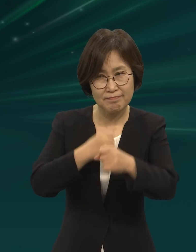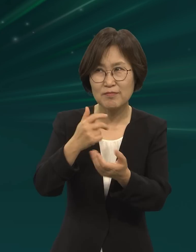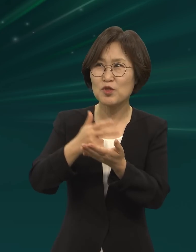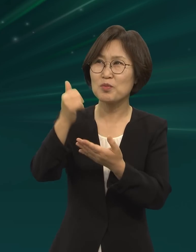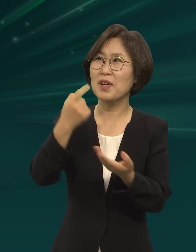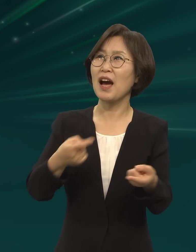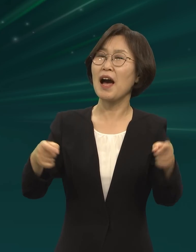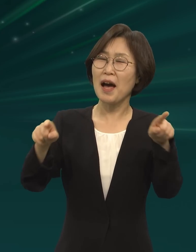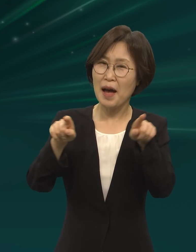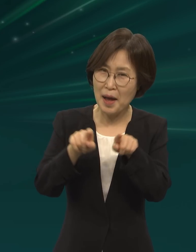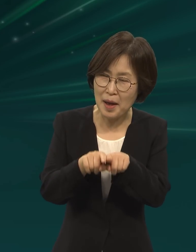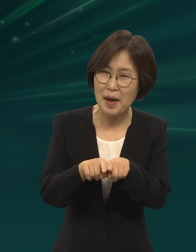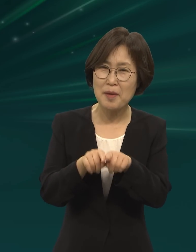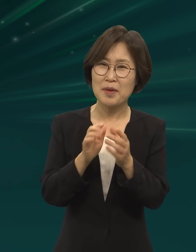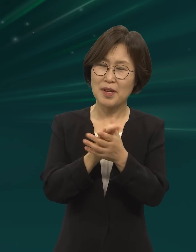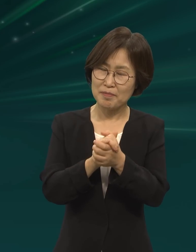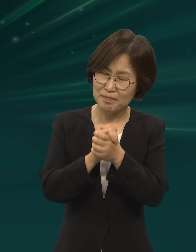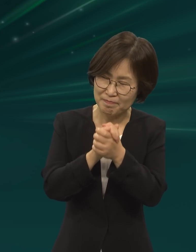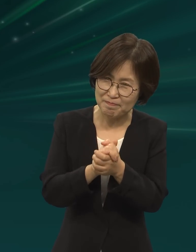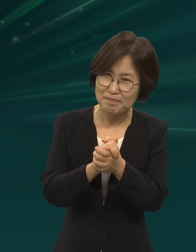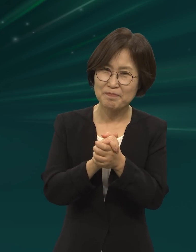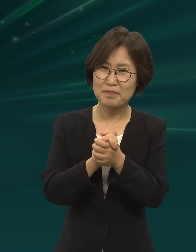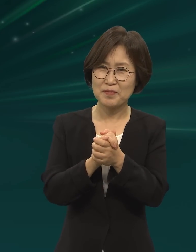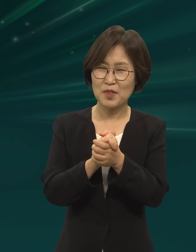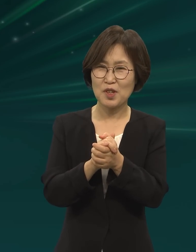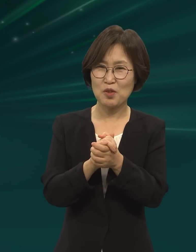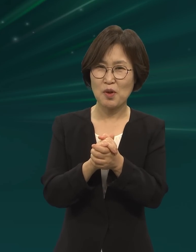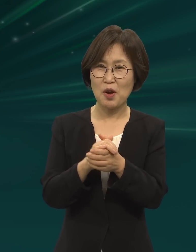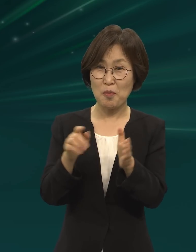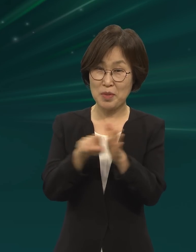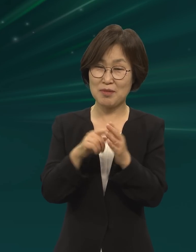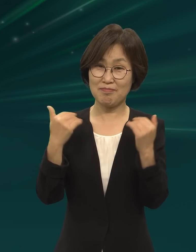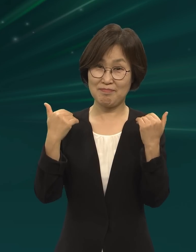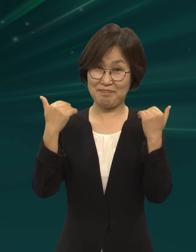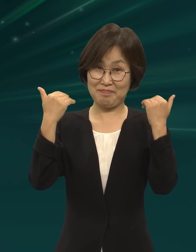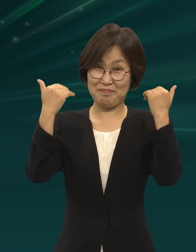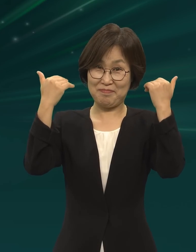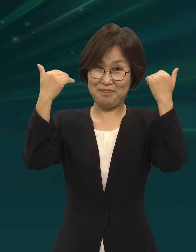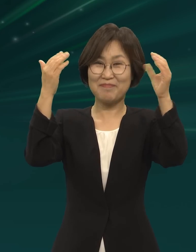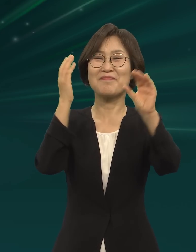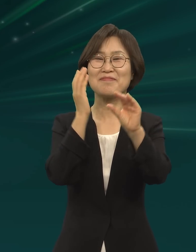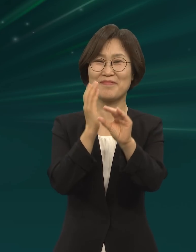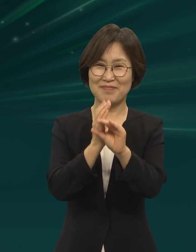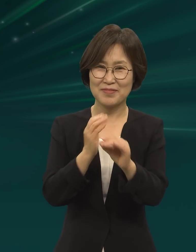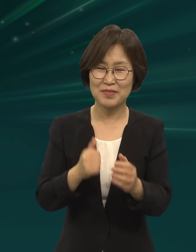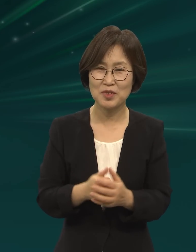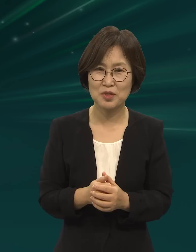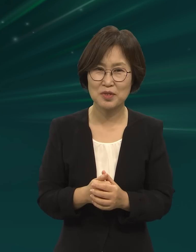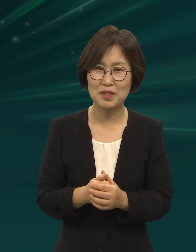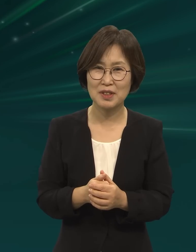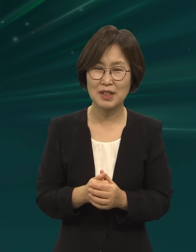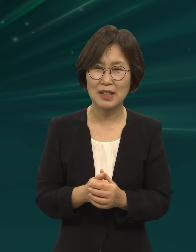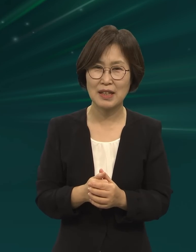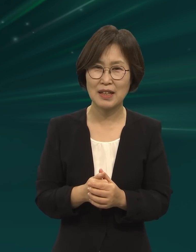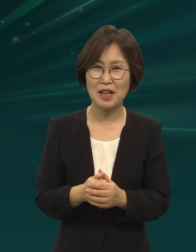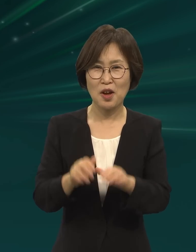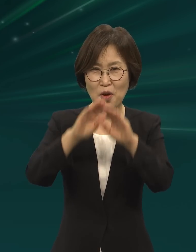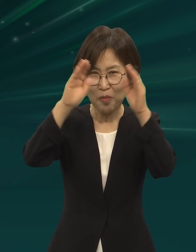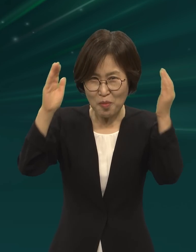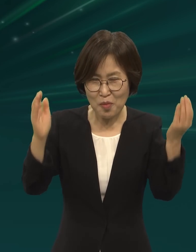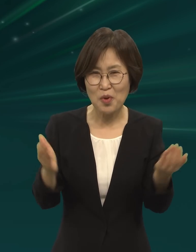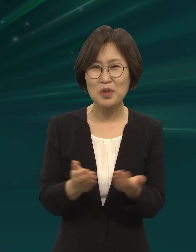함께 통일함으로 교회에서 이제 성장하고 있습니다. 네, 이 모든 일들이 정말